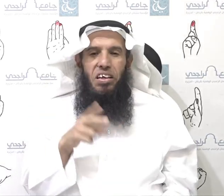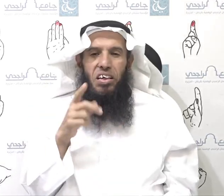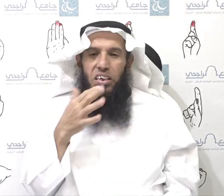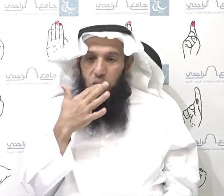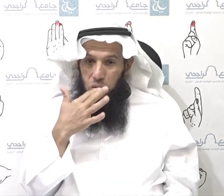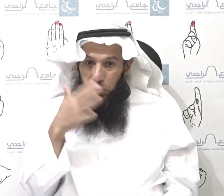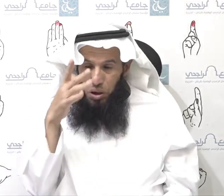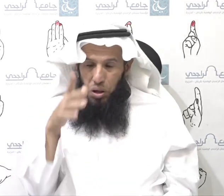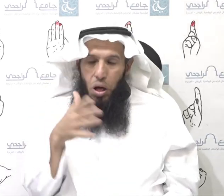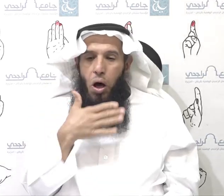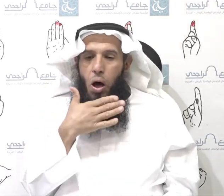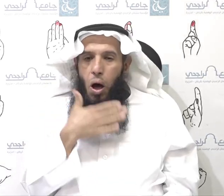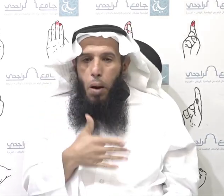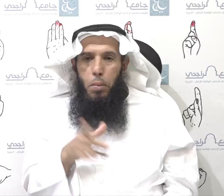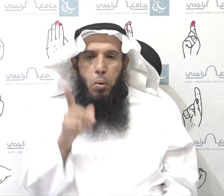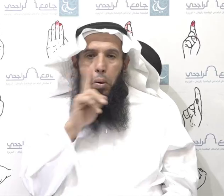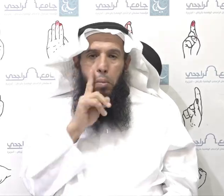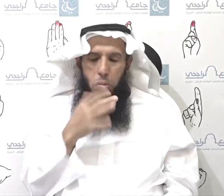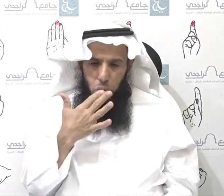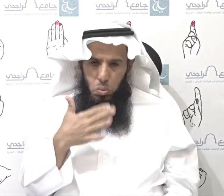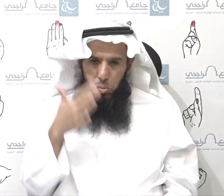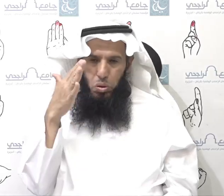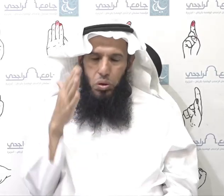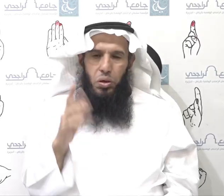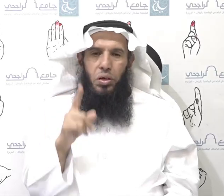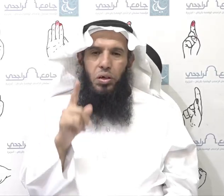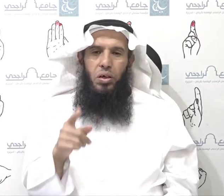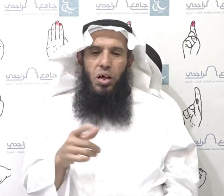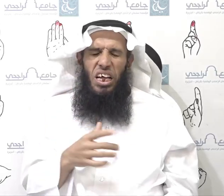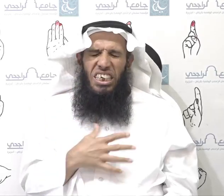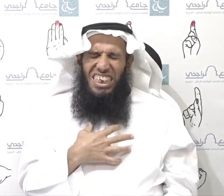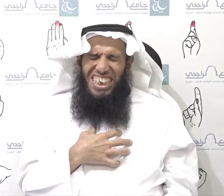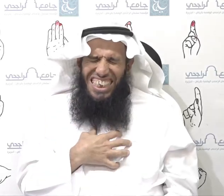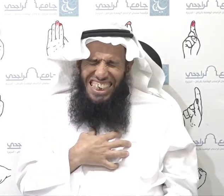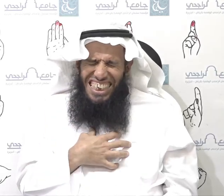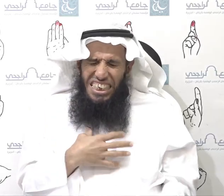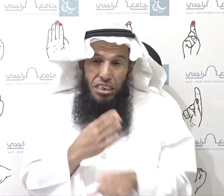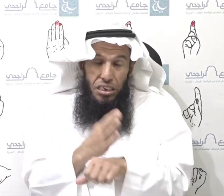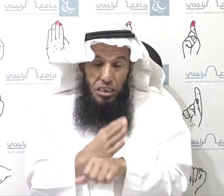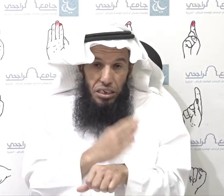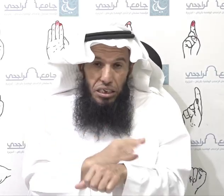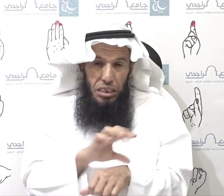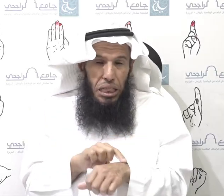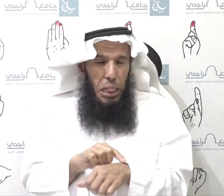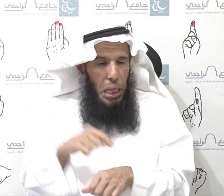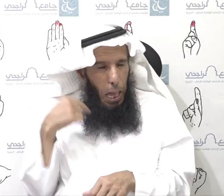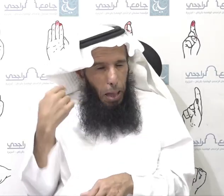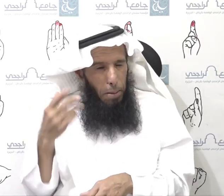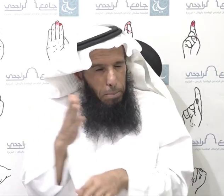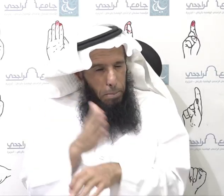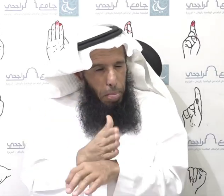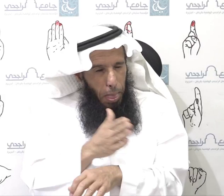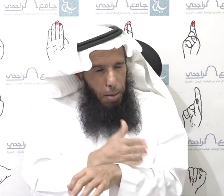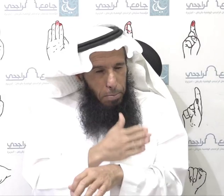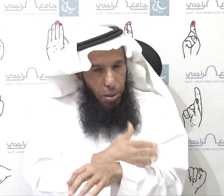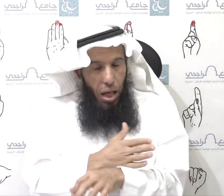الآباء والأمهات، أما الآلام والأسقام التي تجدونها فإن الملائكة